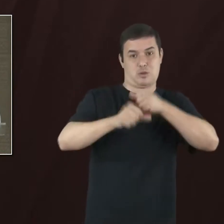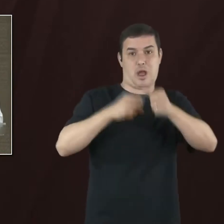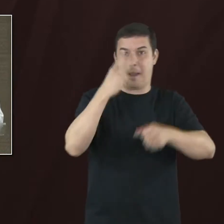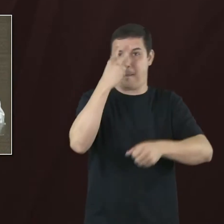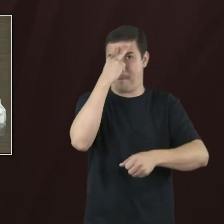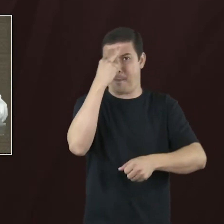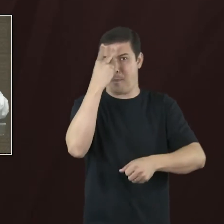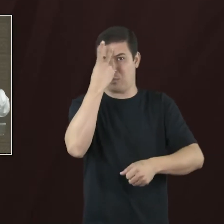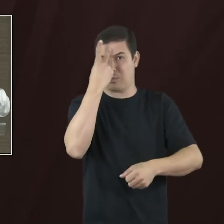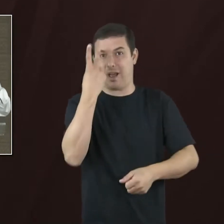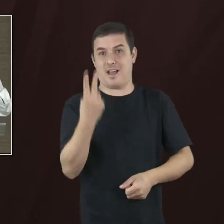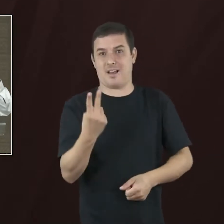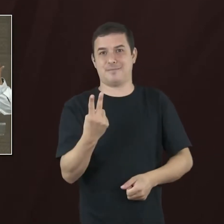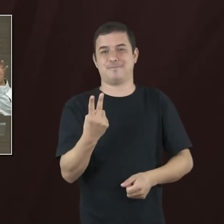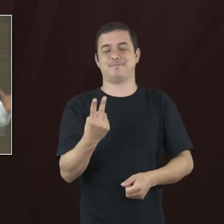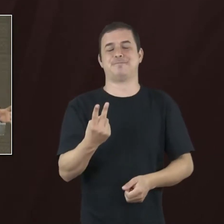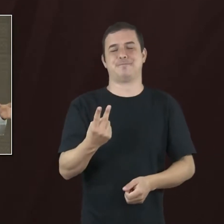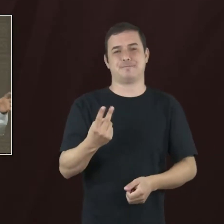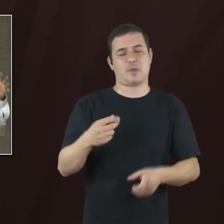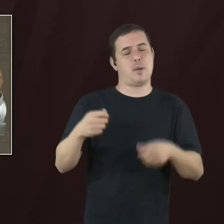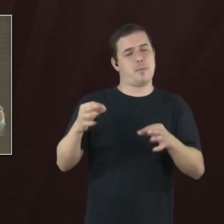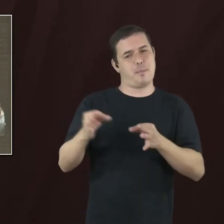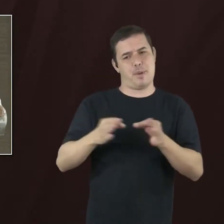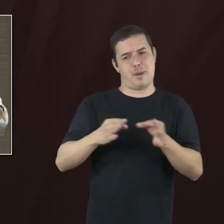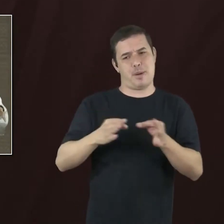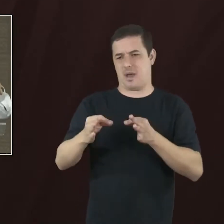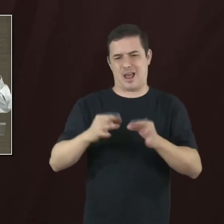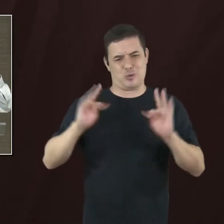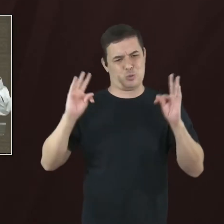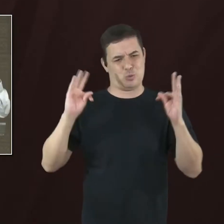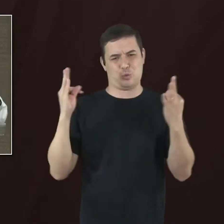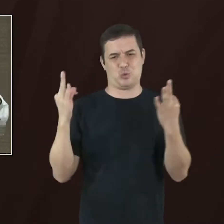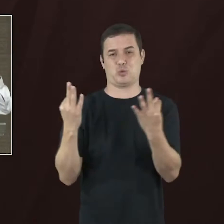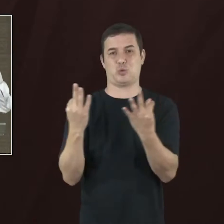Vamos preparar as ferramentas